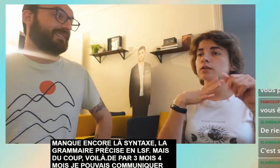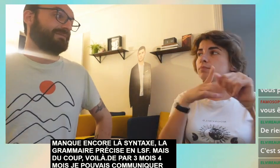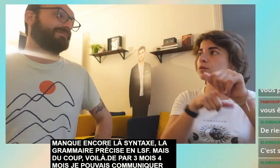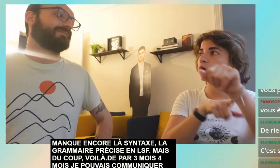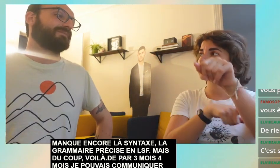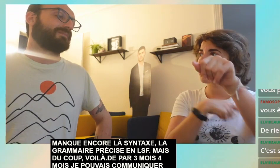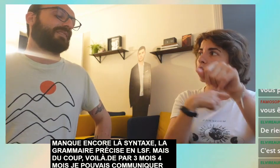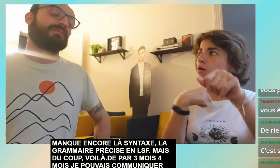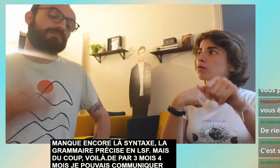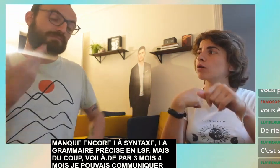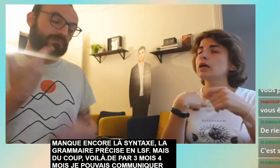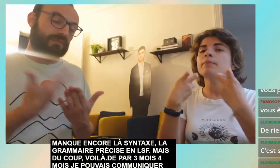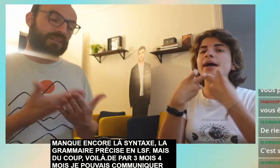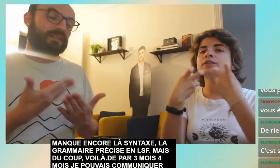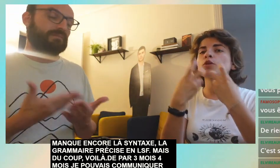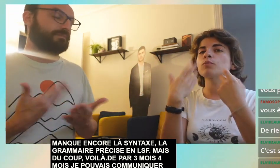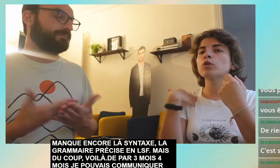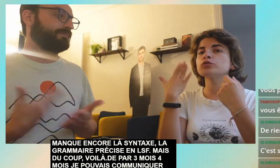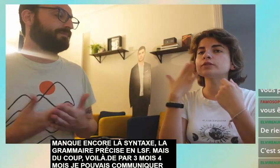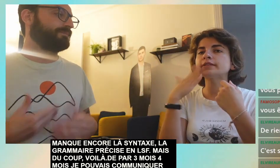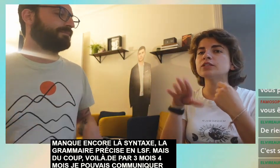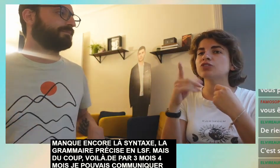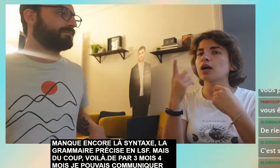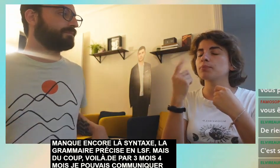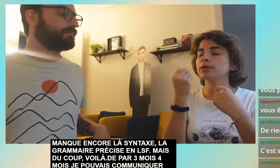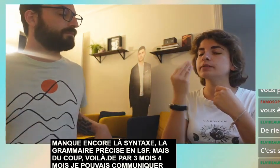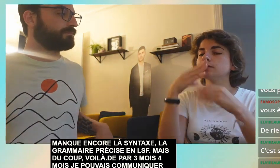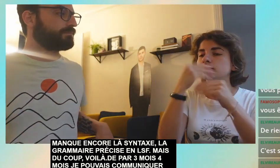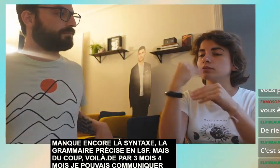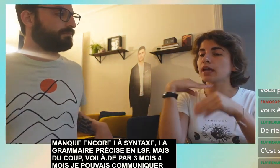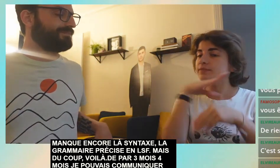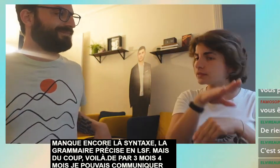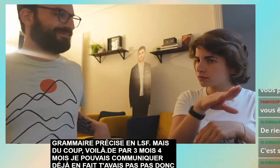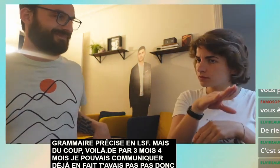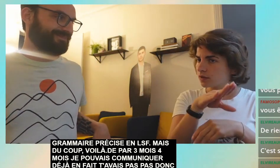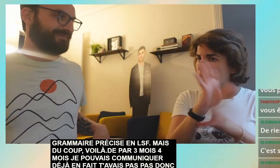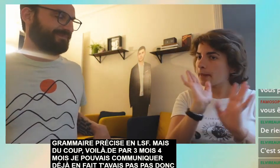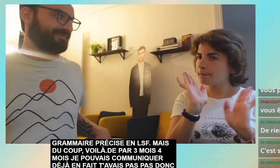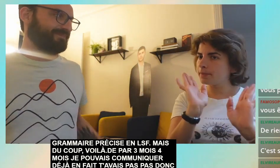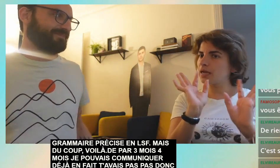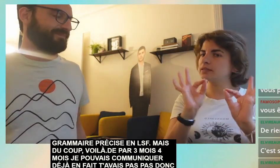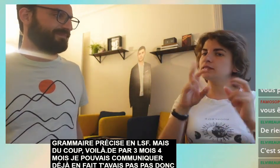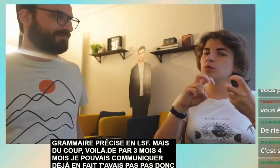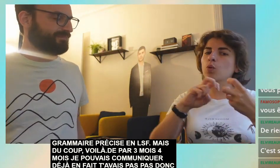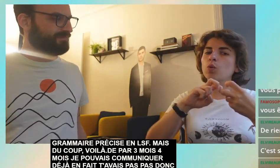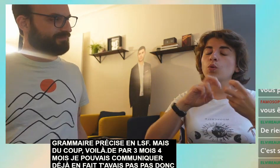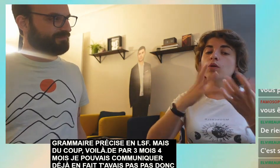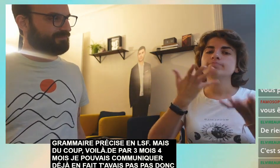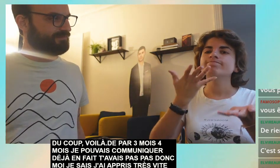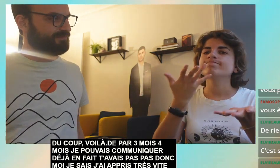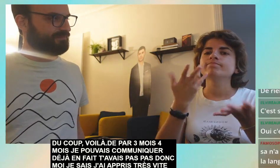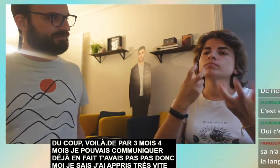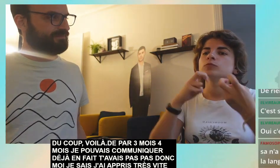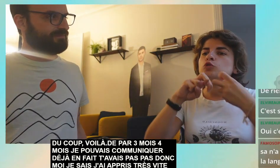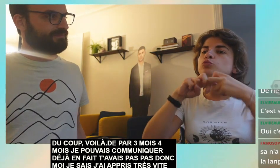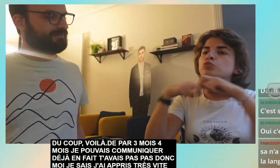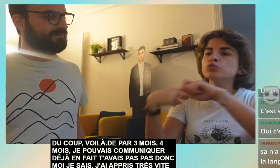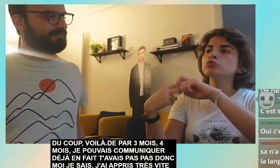qui ne pas. Par exemple, moi, je sais, j'ai appris très vite. Mais niveau